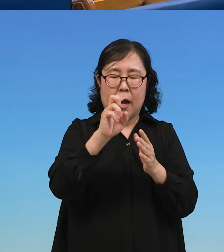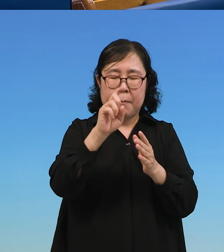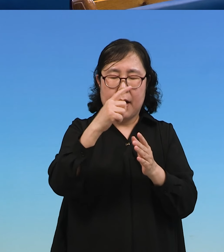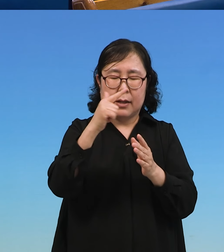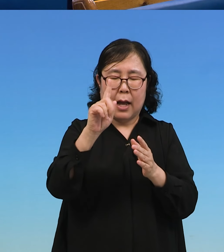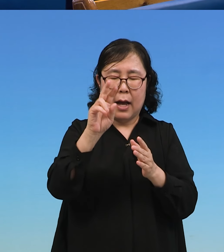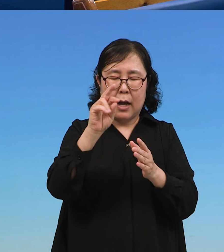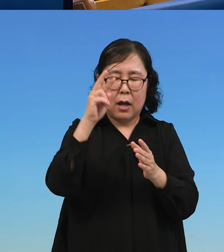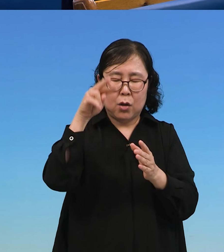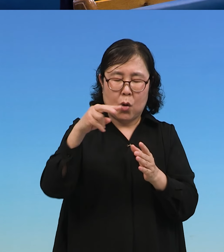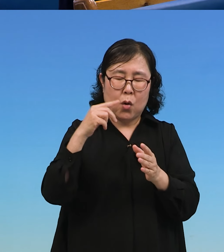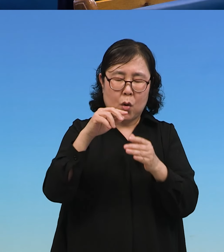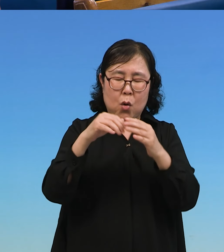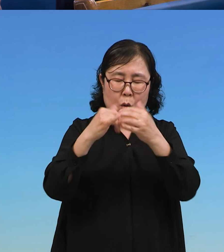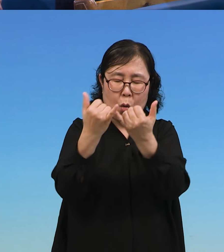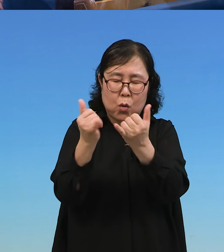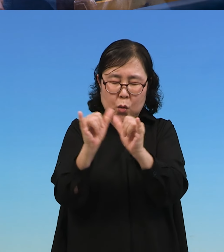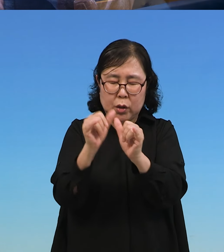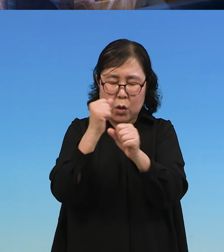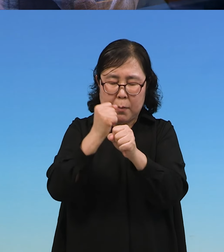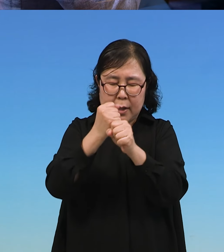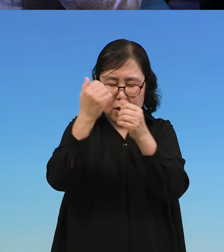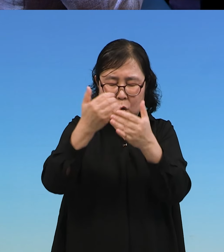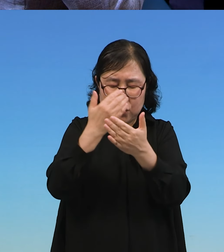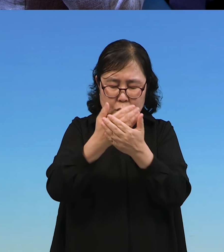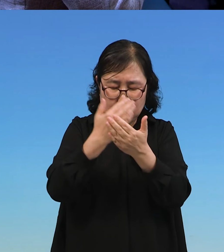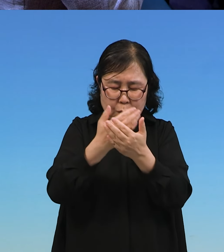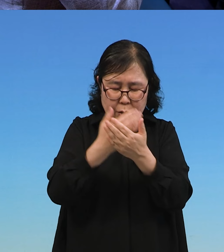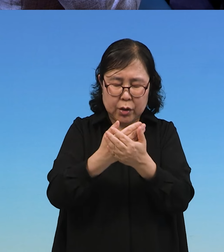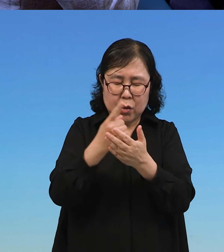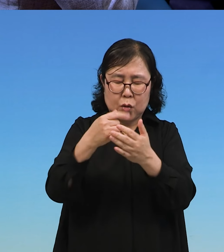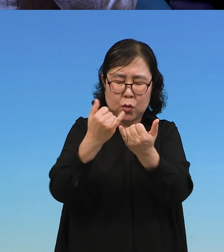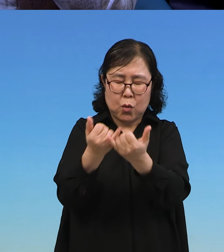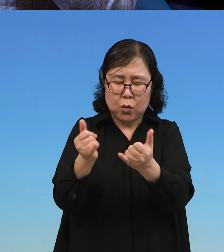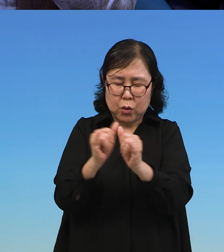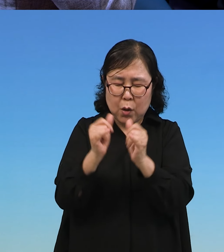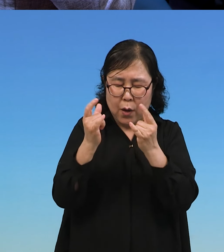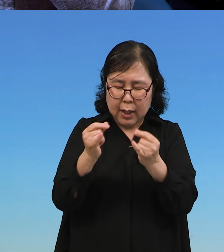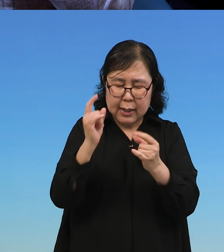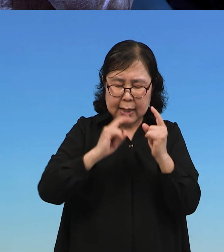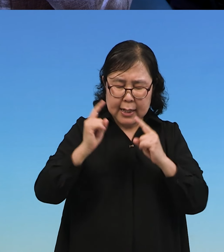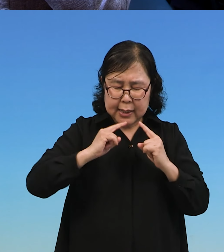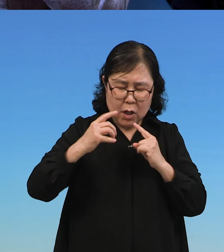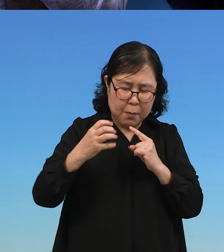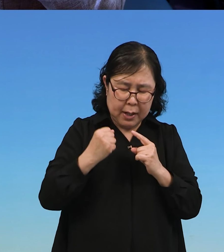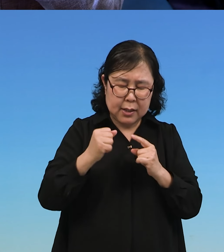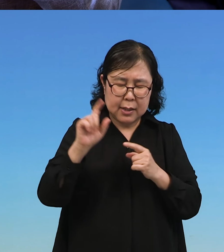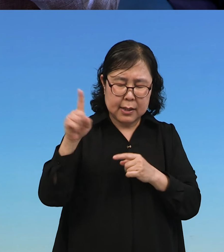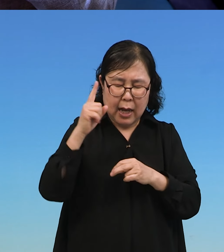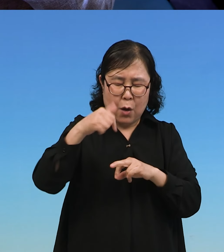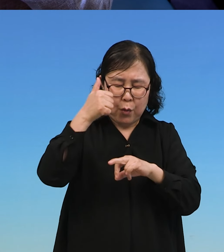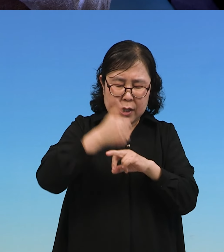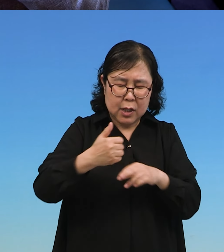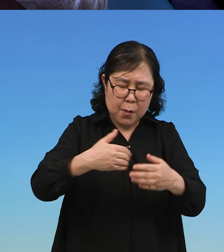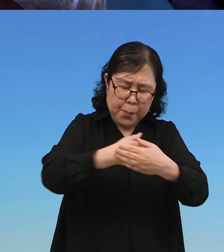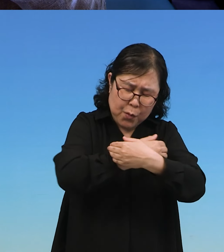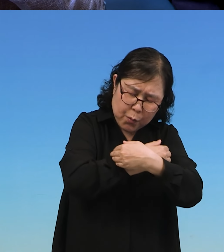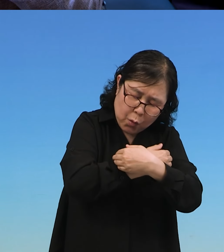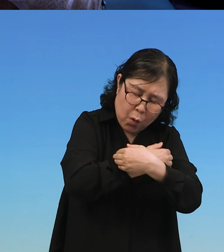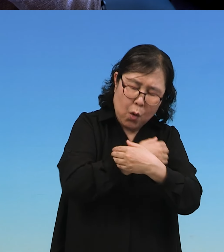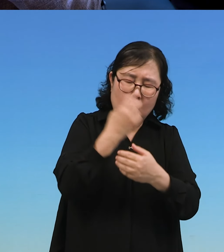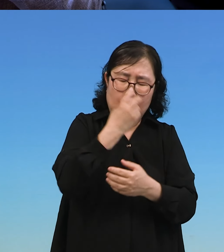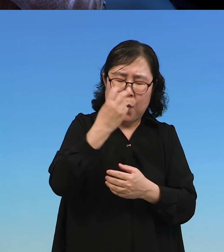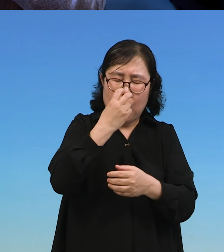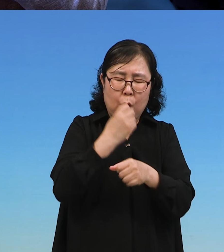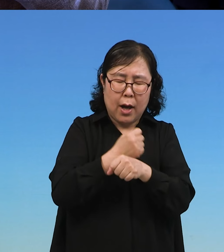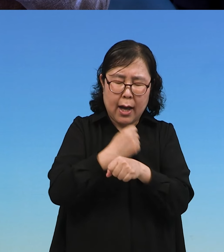주시옵소서. 하나님, 라마나옅 공동체와 같이 상처받은 다윗을 품고